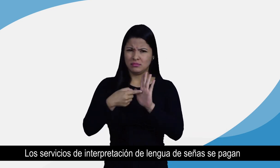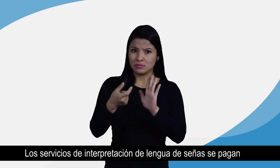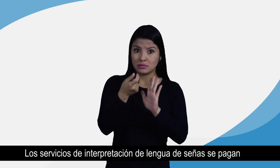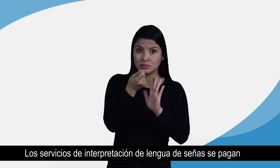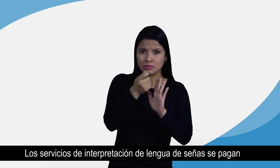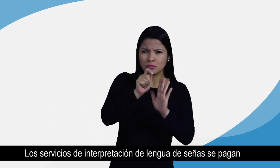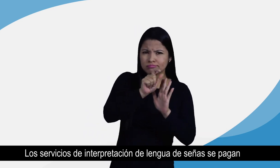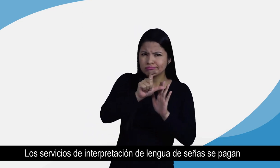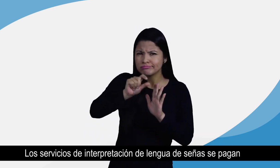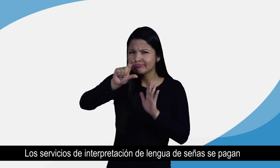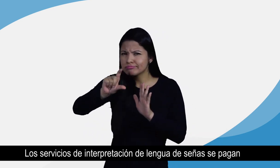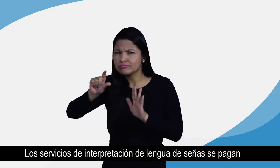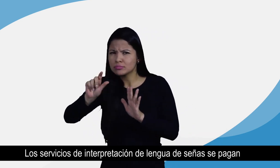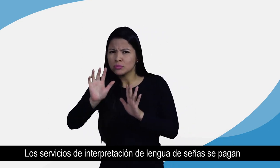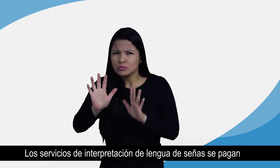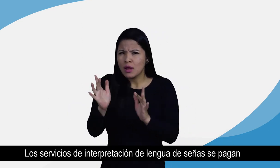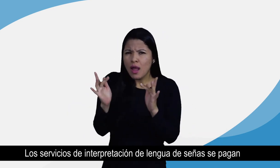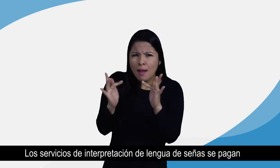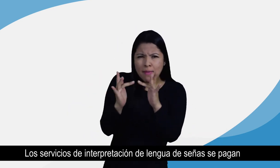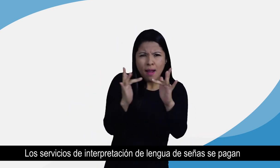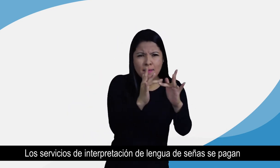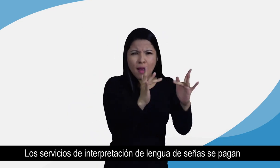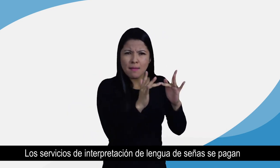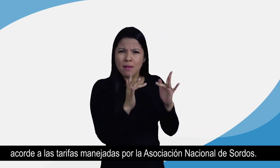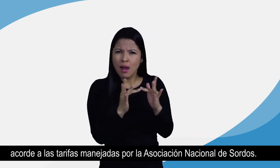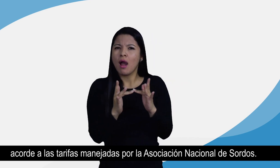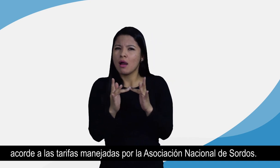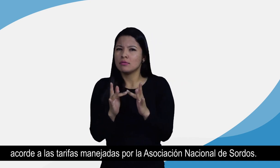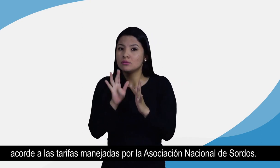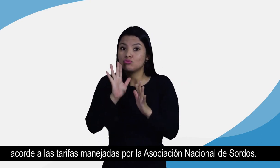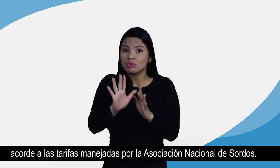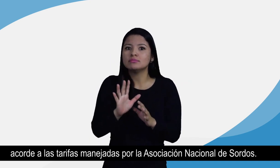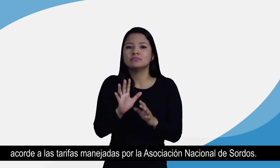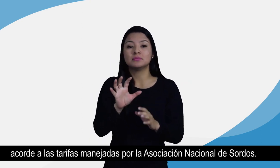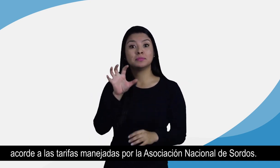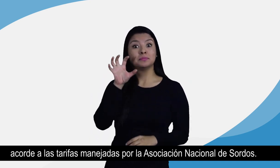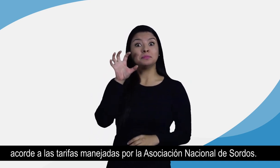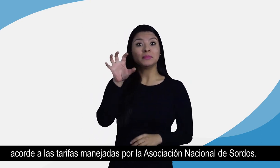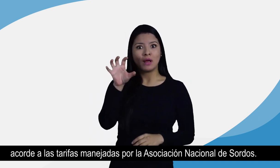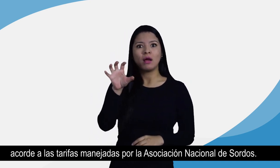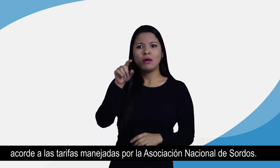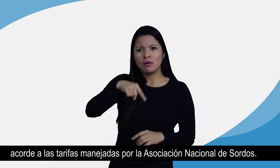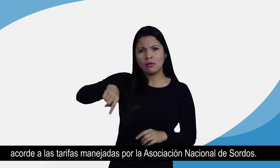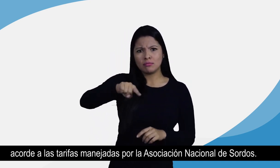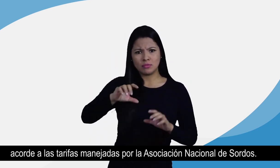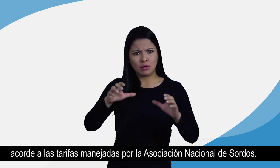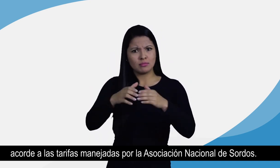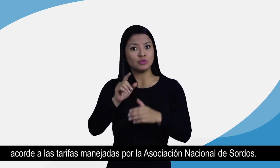Los servicios de interpretación de lengua de señas se pagan acorde a las tarifas manejadas por la Asociación Nacional de Sordos.